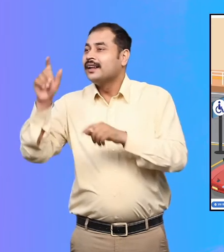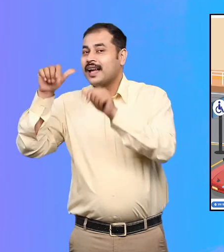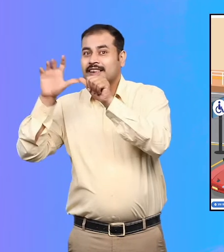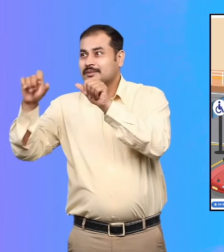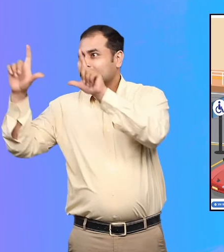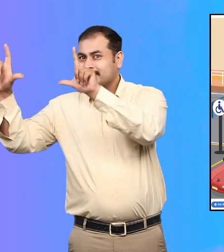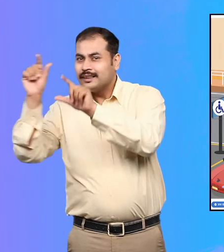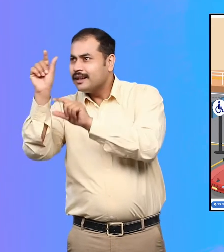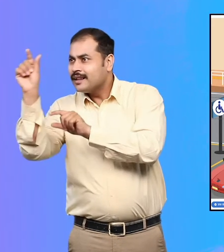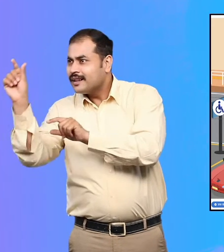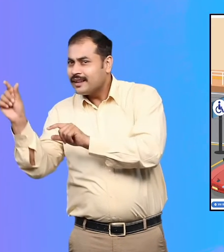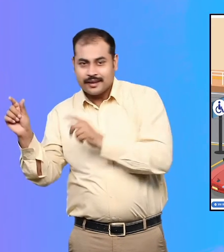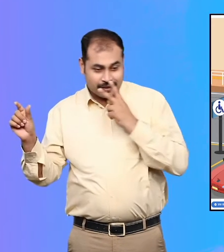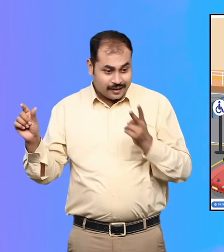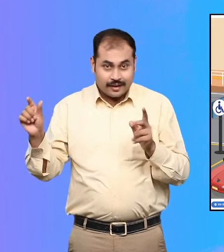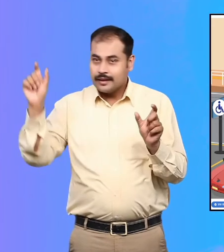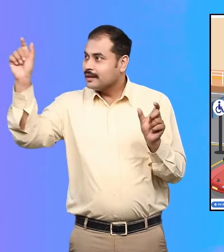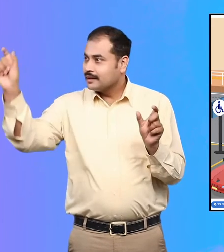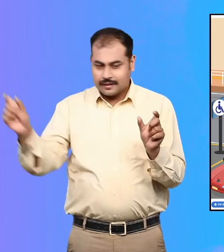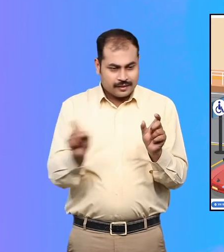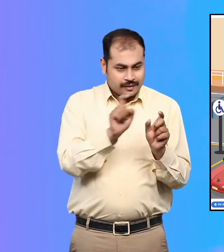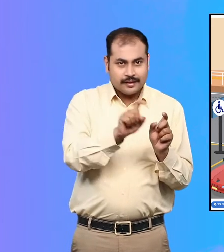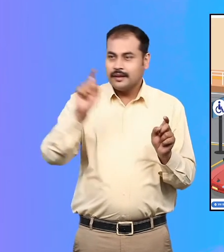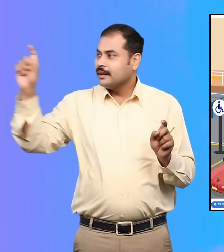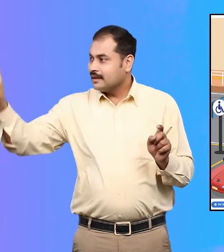एक्सिसिबिलिटी सुविधाओं को खींचें और छोड़ें